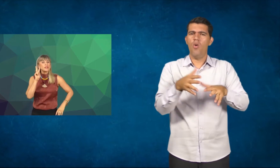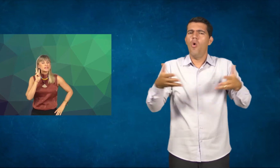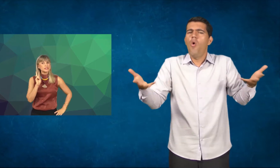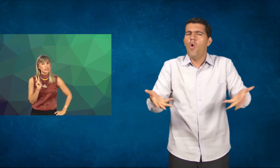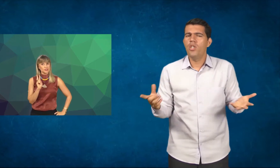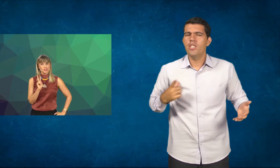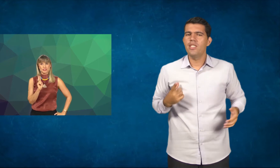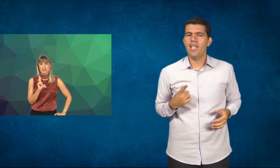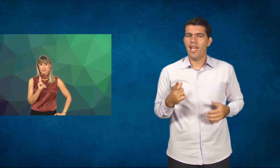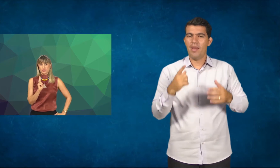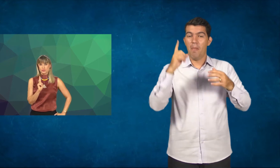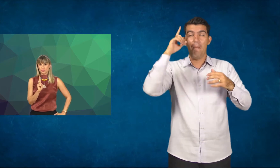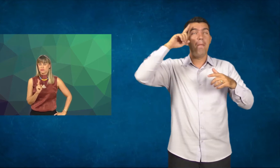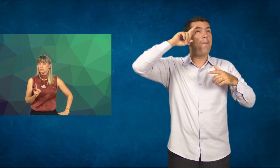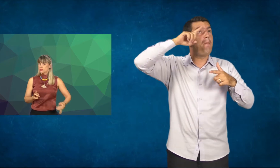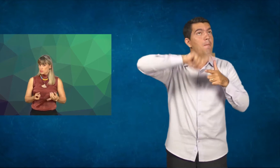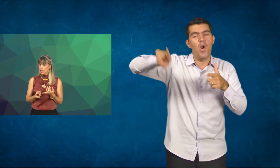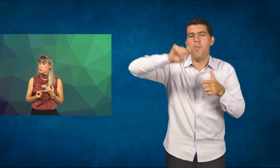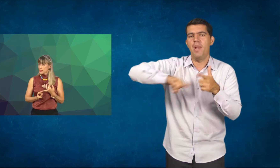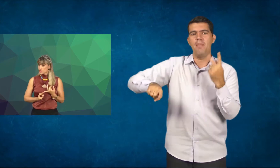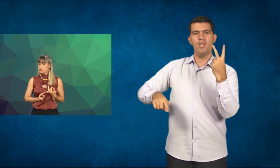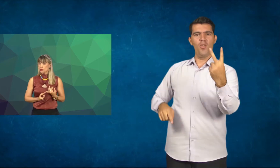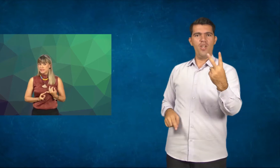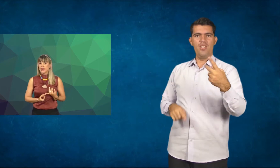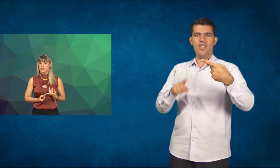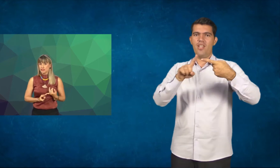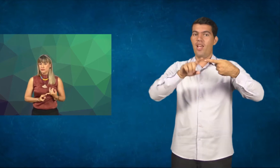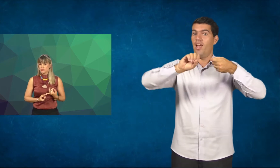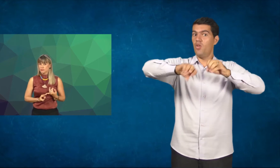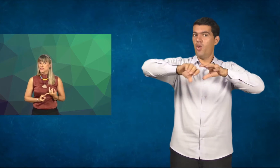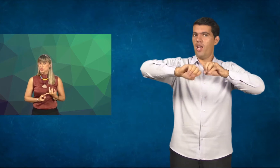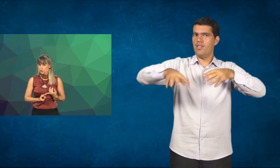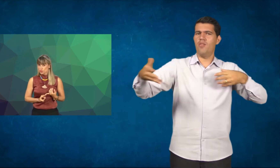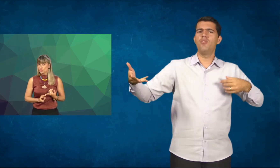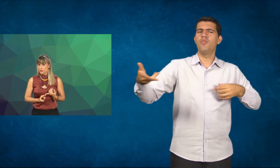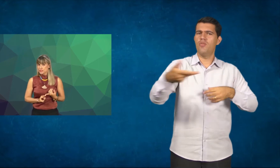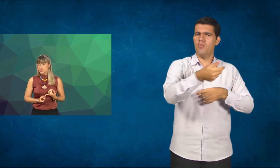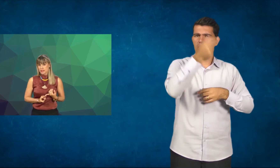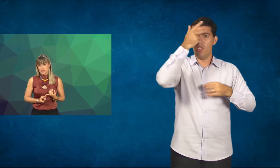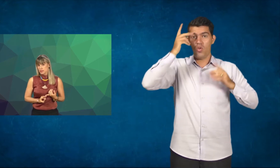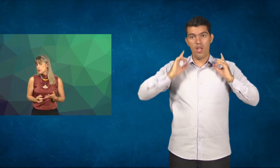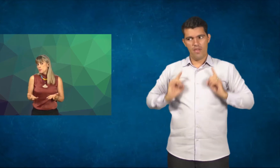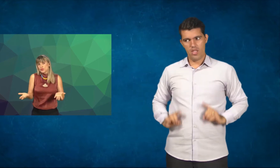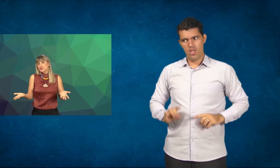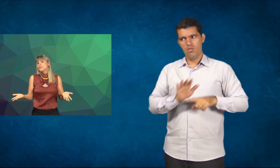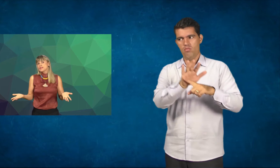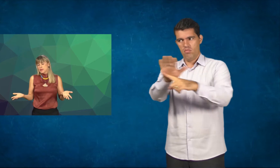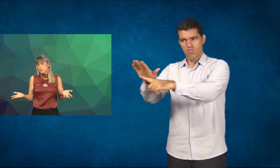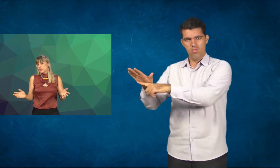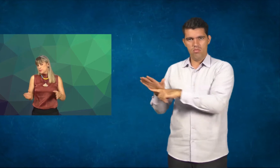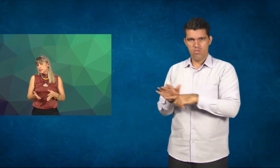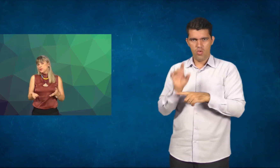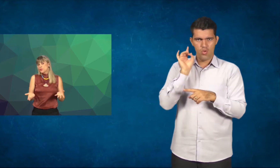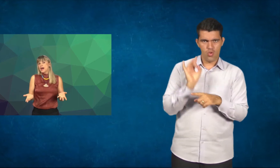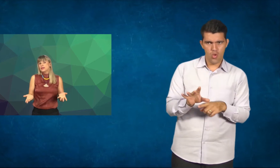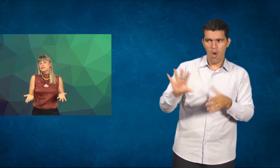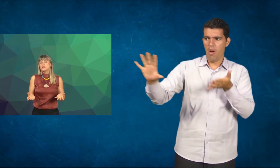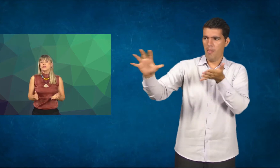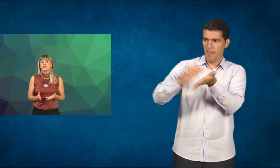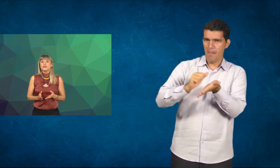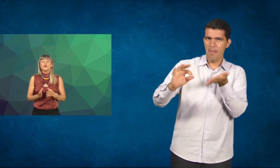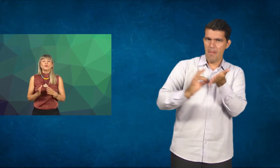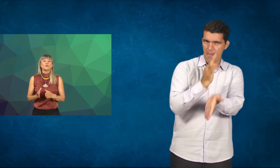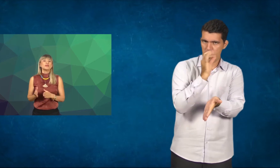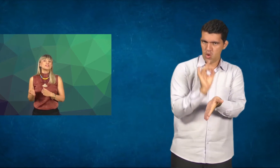então, dois grandes desafios. A educação de qualidade para as pessoas com deficiência, pois não basta apenas